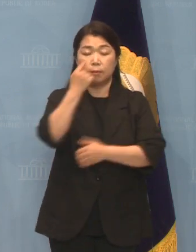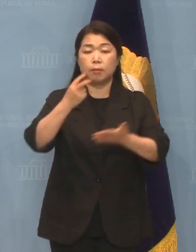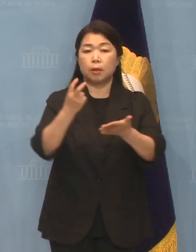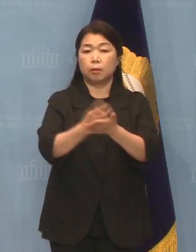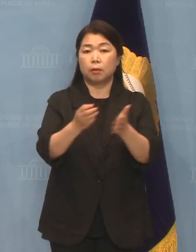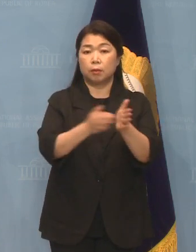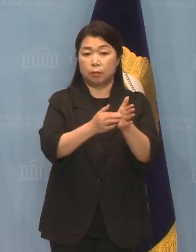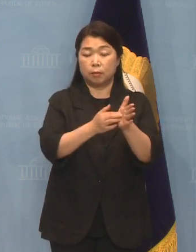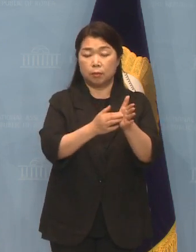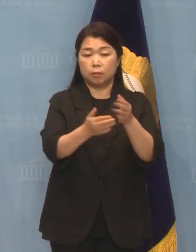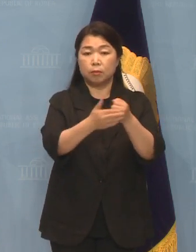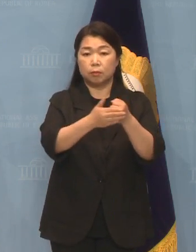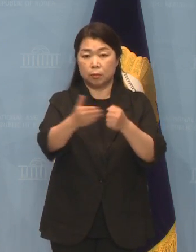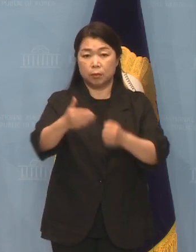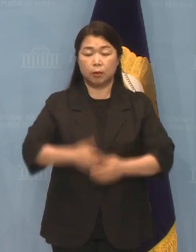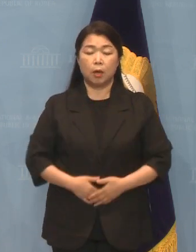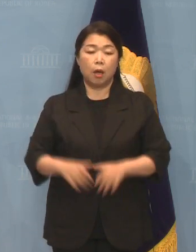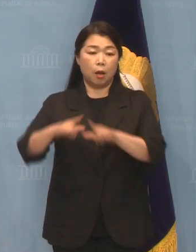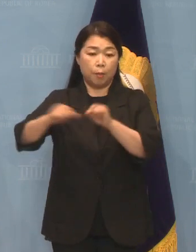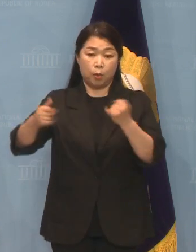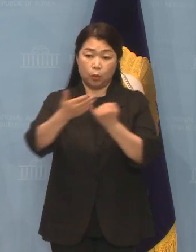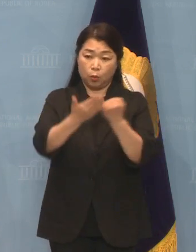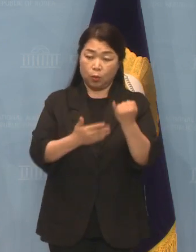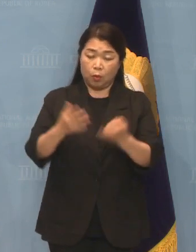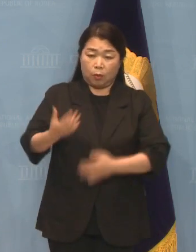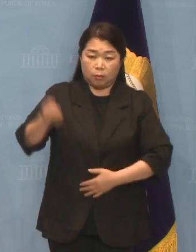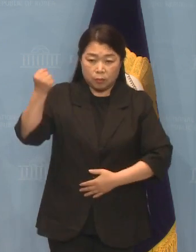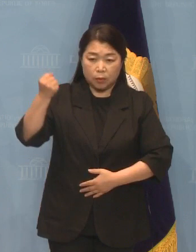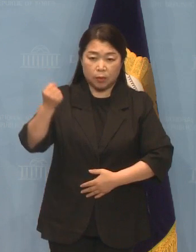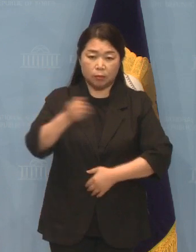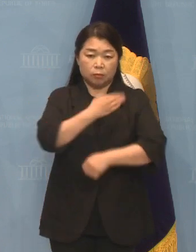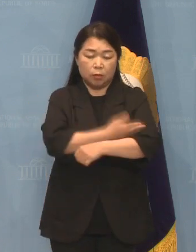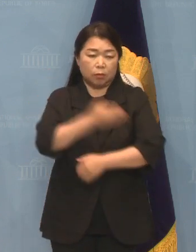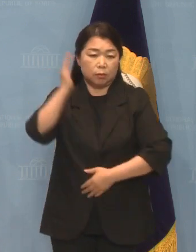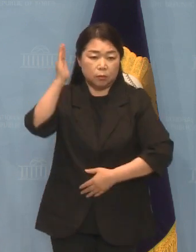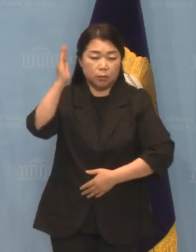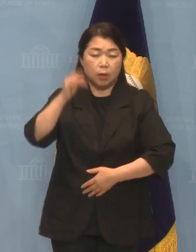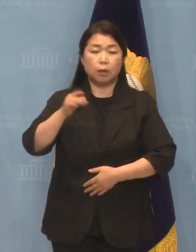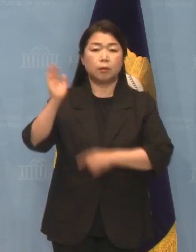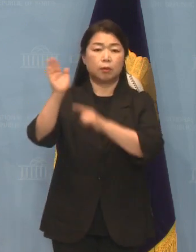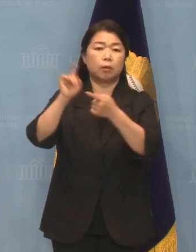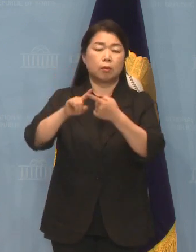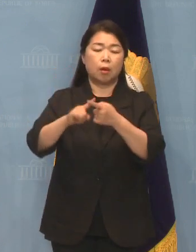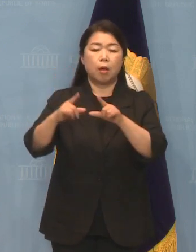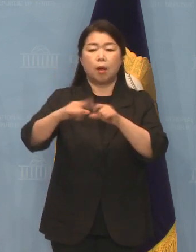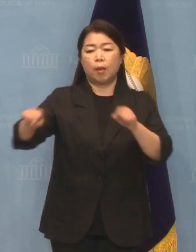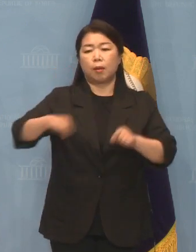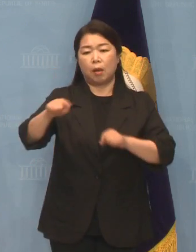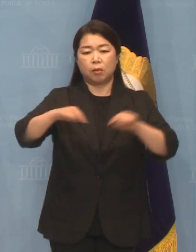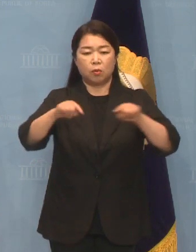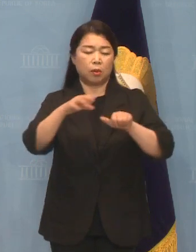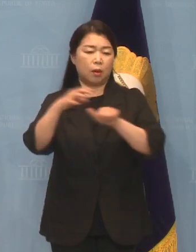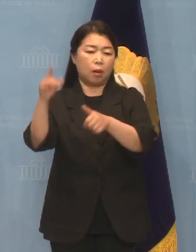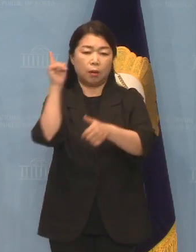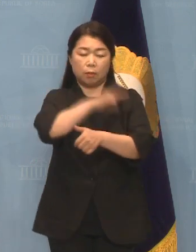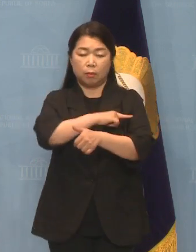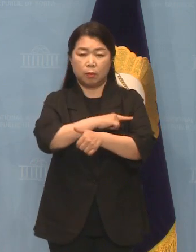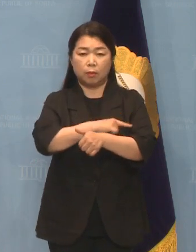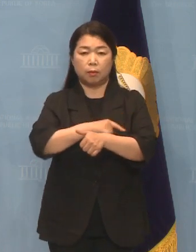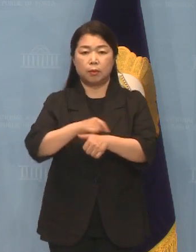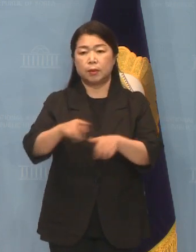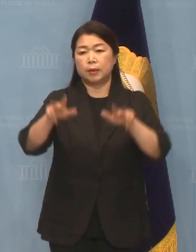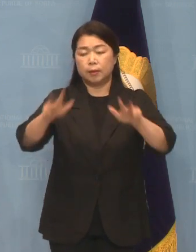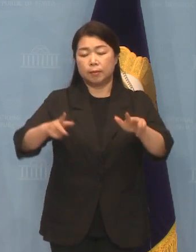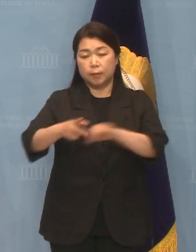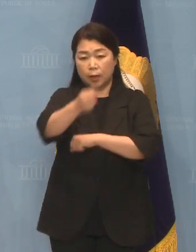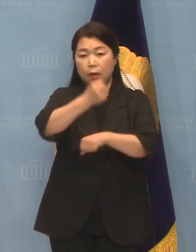것임을 밝히고 일본의 독도 영유권 등 왜곡된 주장들을 일본 내 정치에 활용하는 악습을